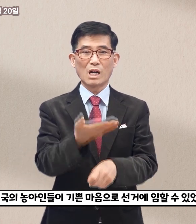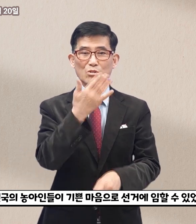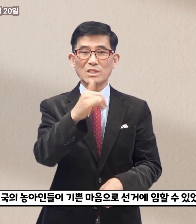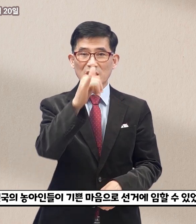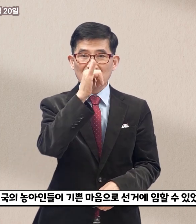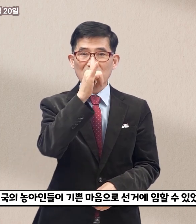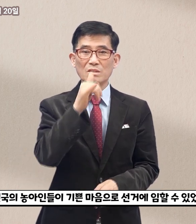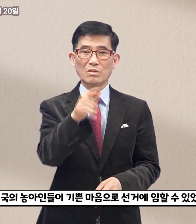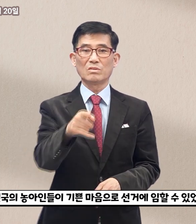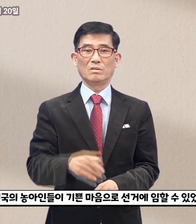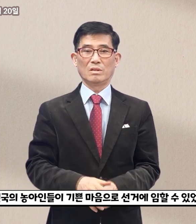있었습니다.